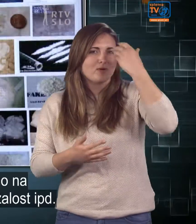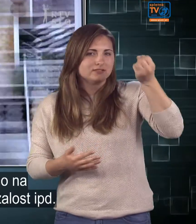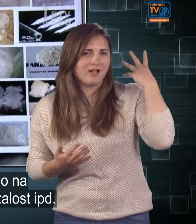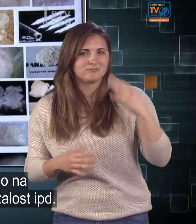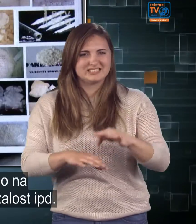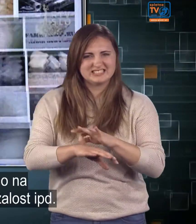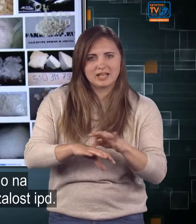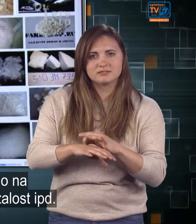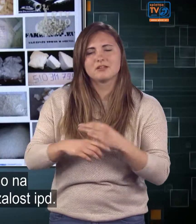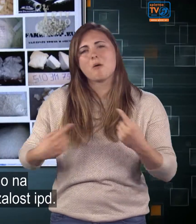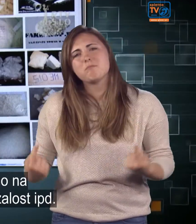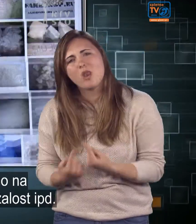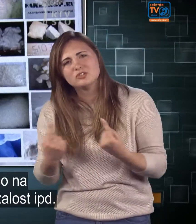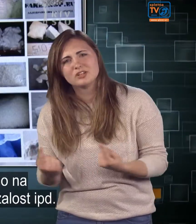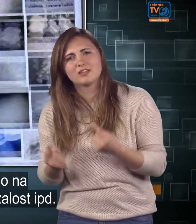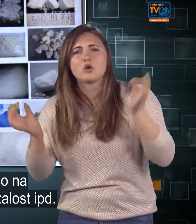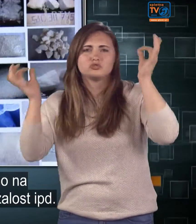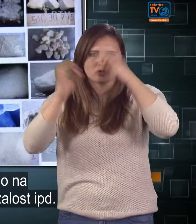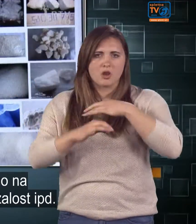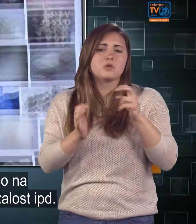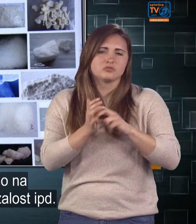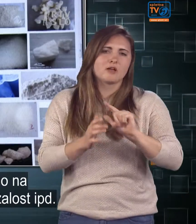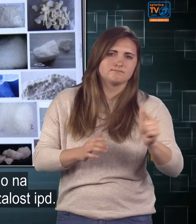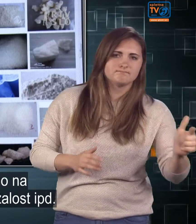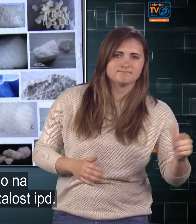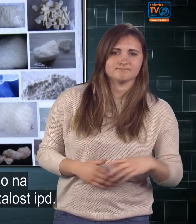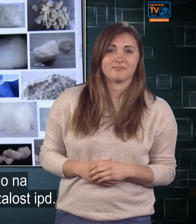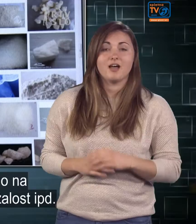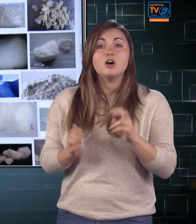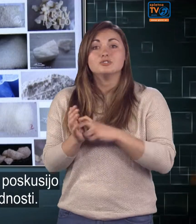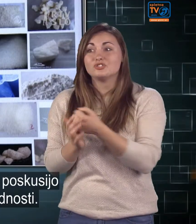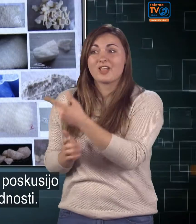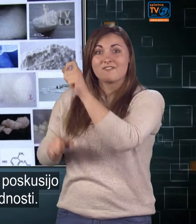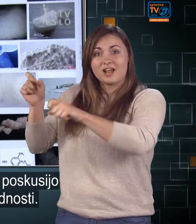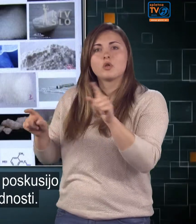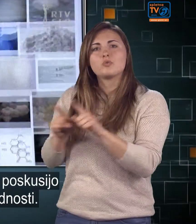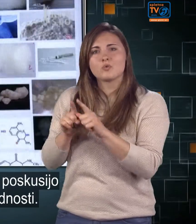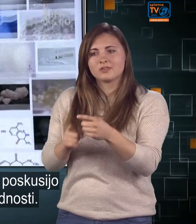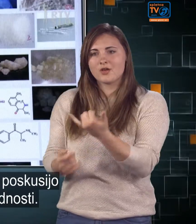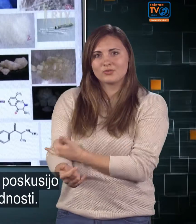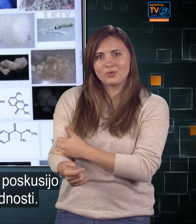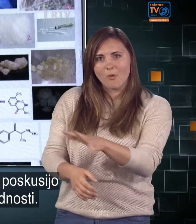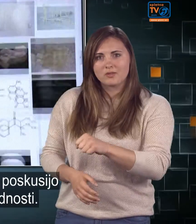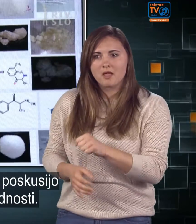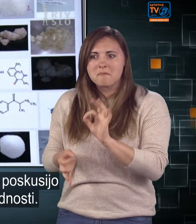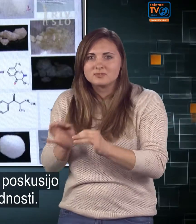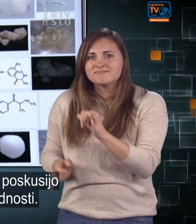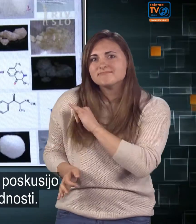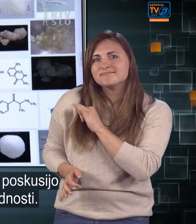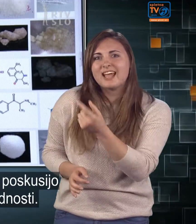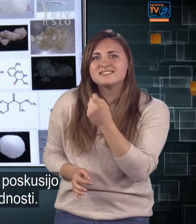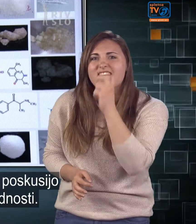Da pozabimo na stres, bolečino, žalost in podobno. Številni pa drogo poskusijo tudi